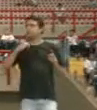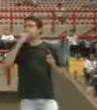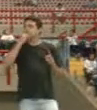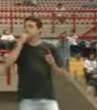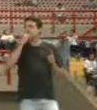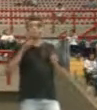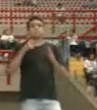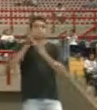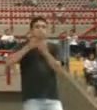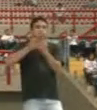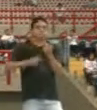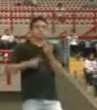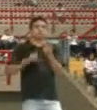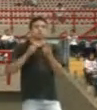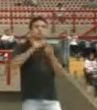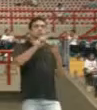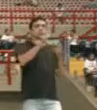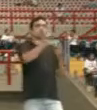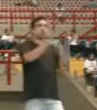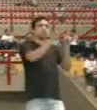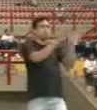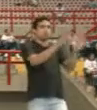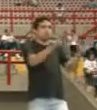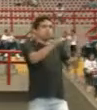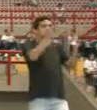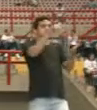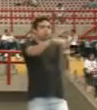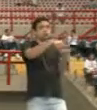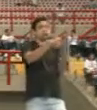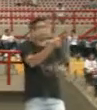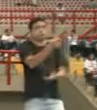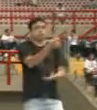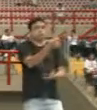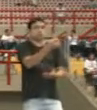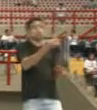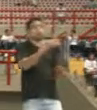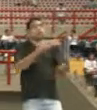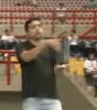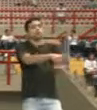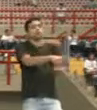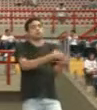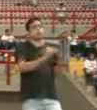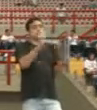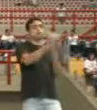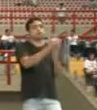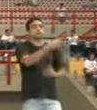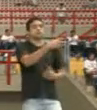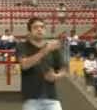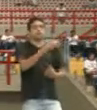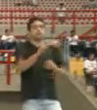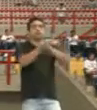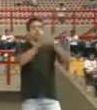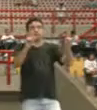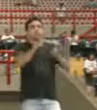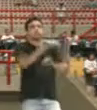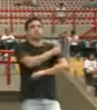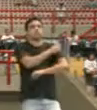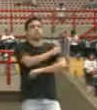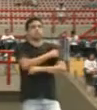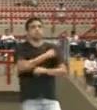assim. A UFC tinha um mínimo de 20 linhas e um máximo de 30. Aí eu dizia para os meus